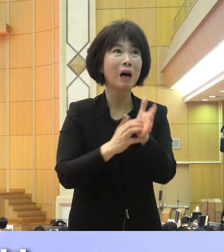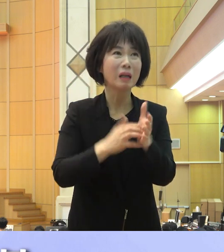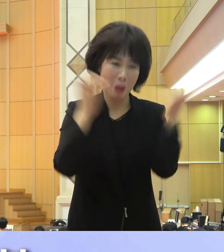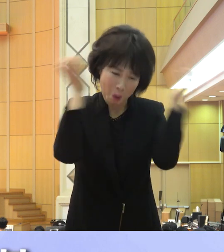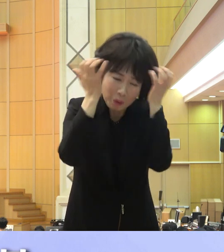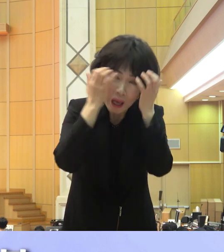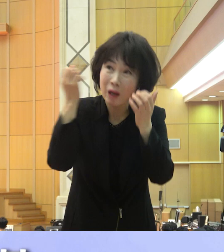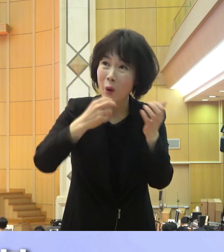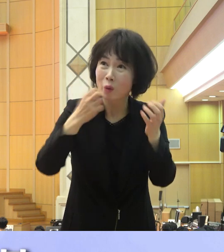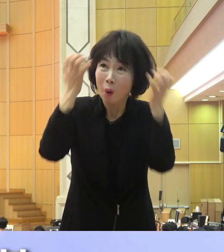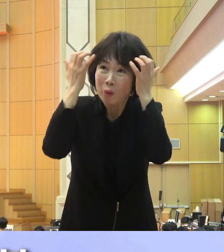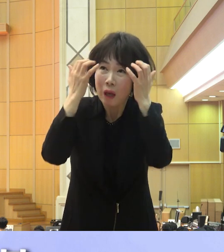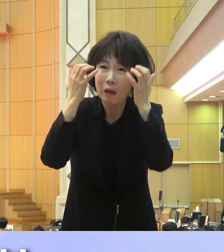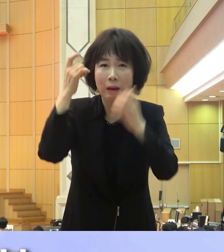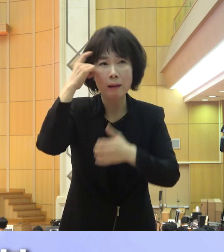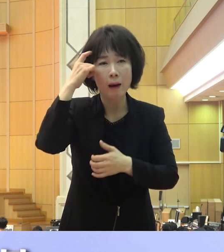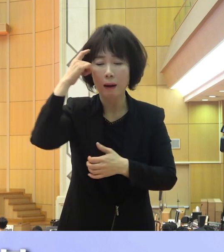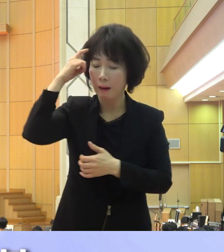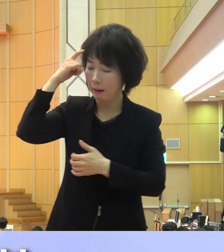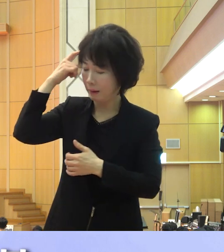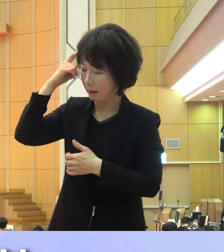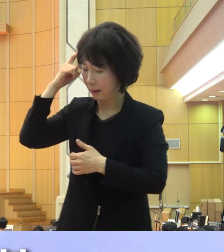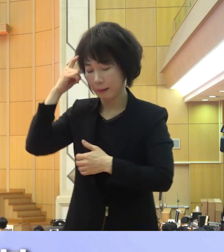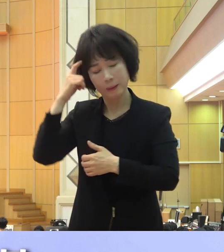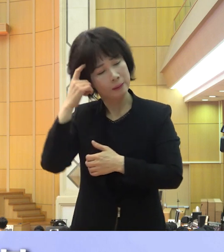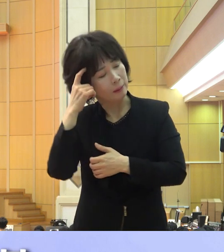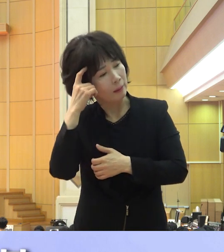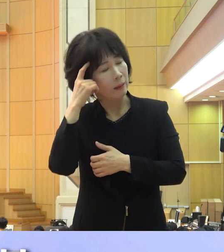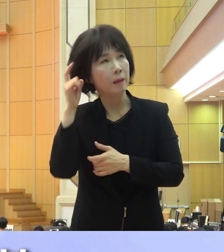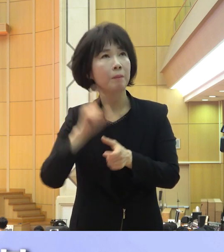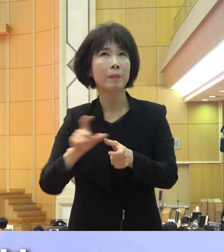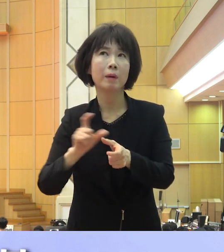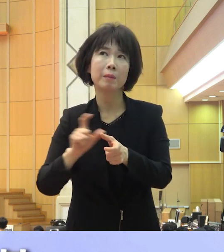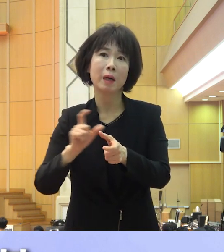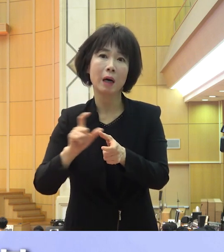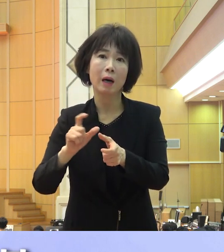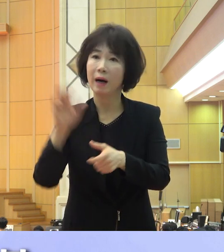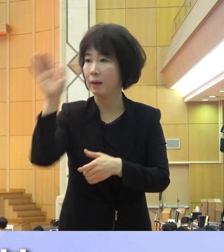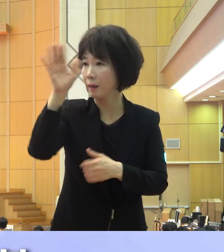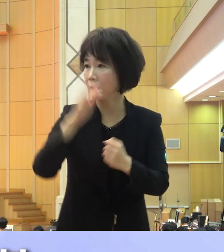고생하고 살겠나? 이럴 수도 있겠지만 아브라함은